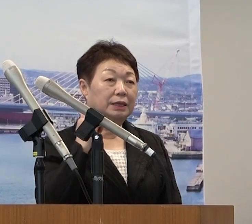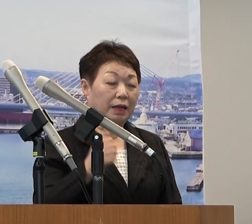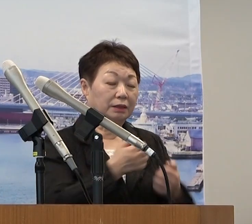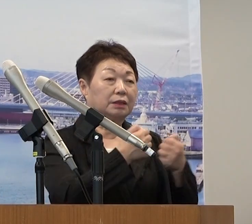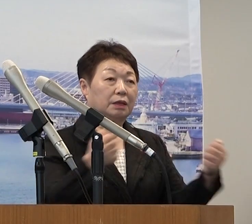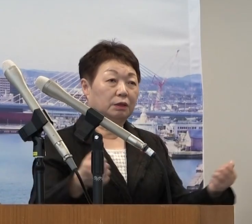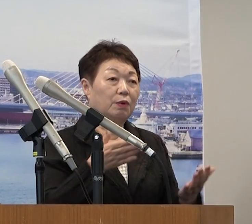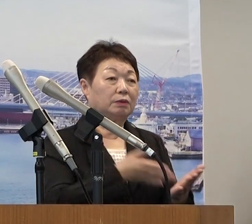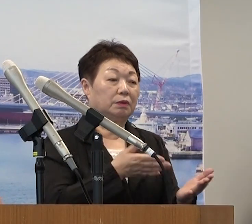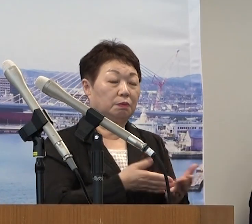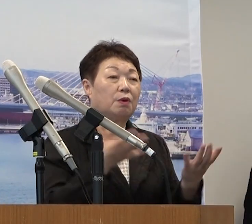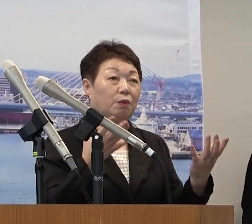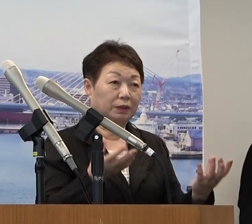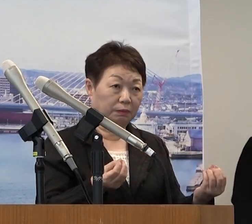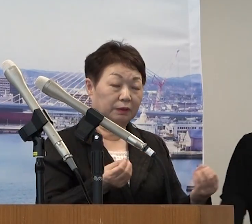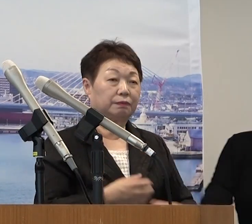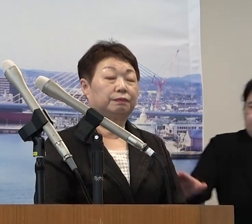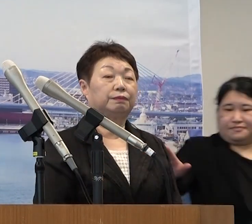ございます。